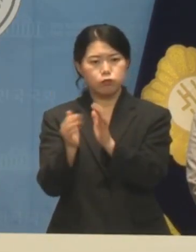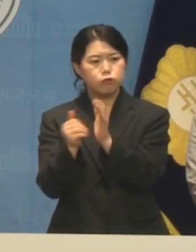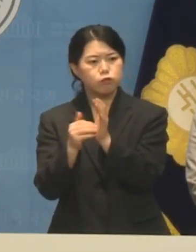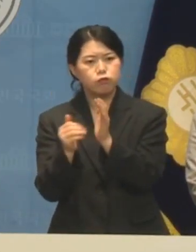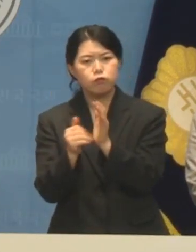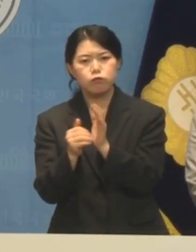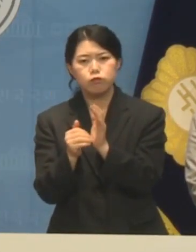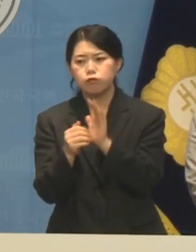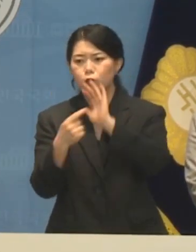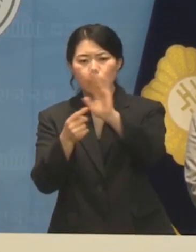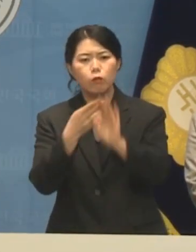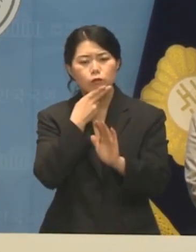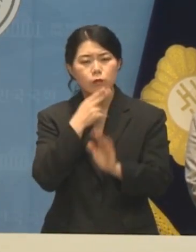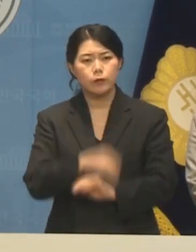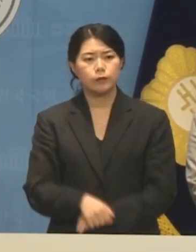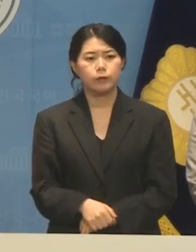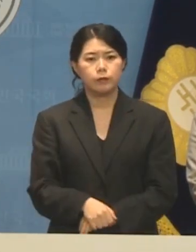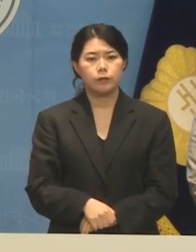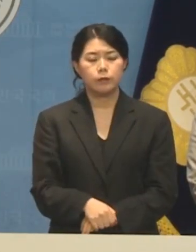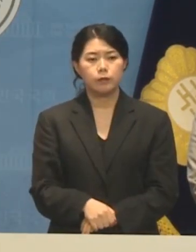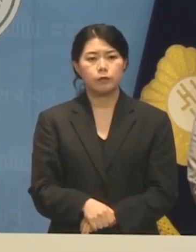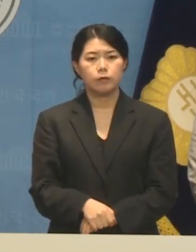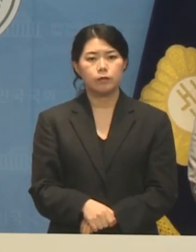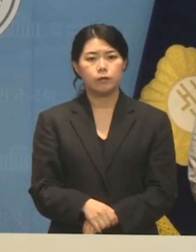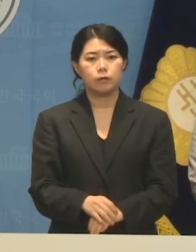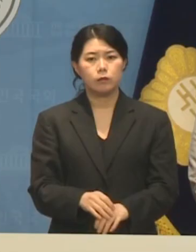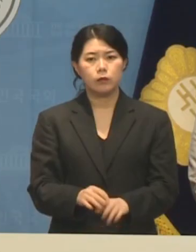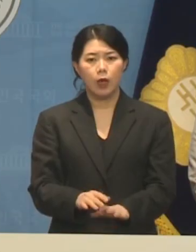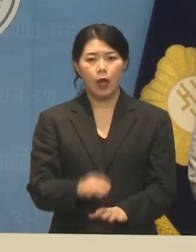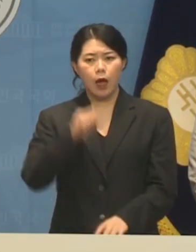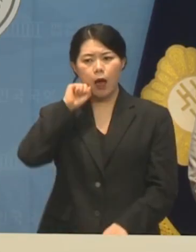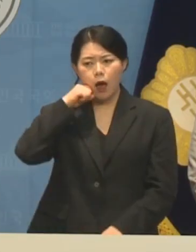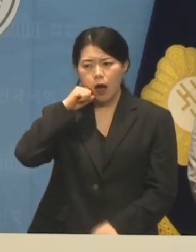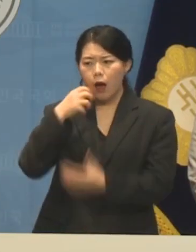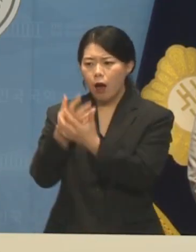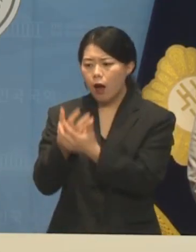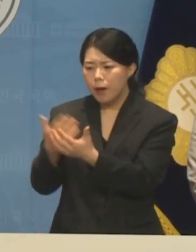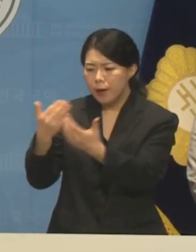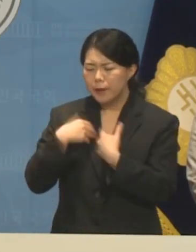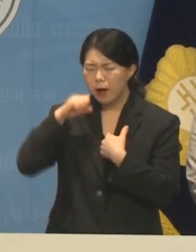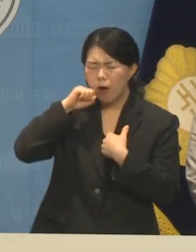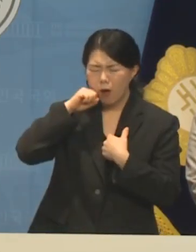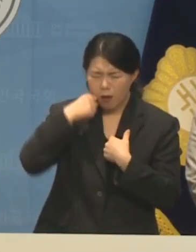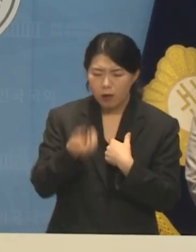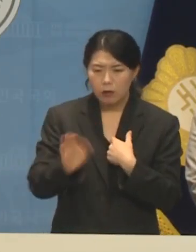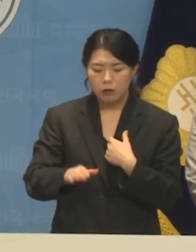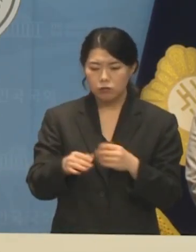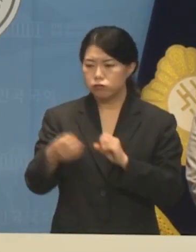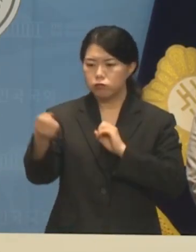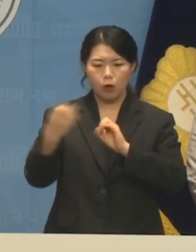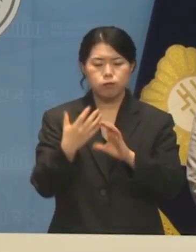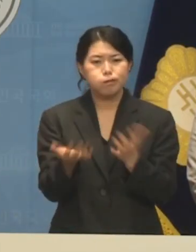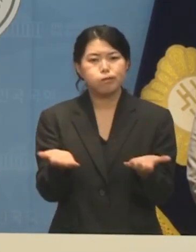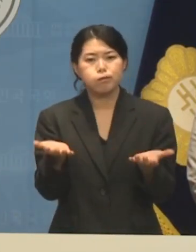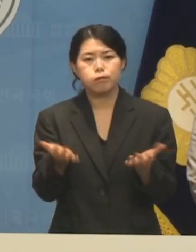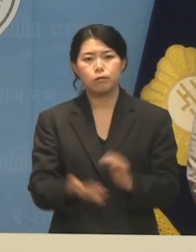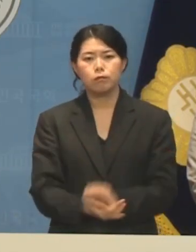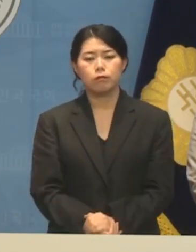있는 현실입니다. 어렵게 자료를 받아보았지만 답을 찾을 수가